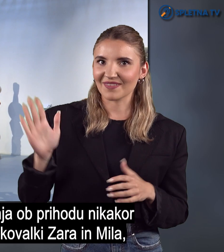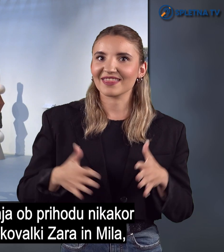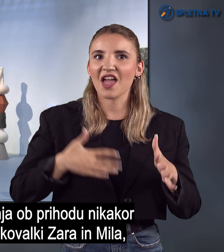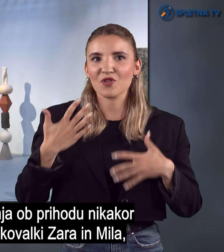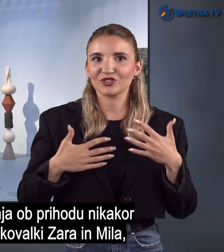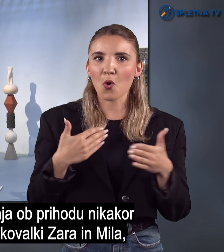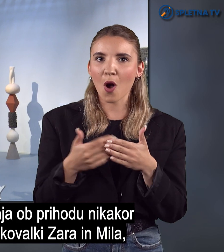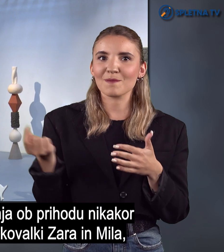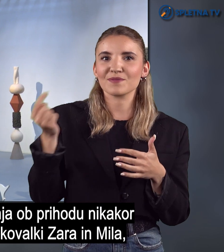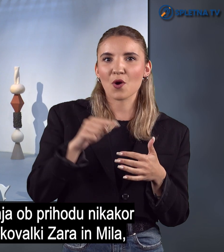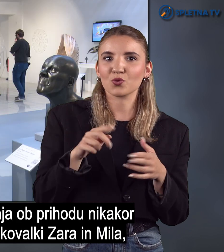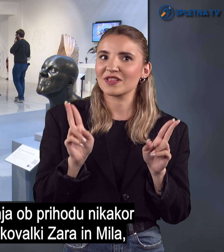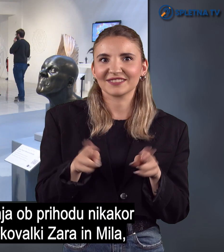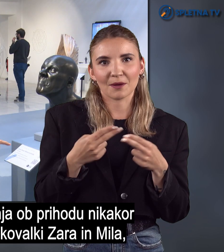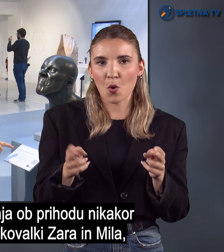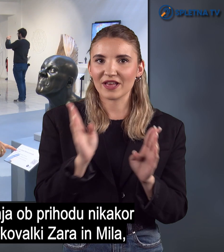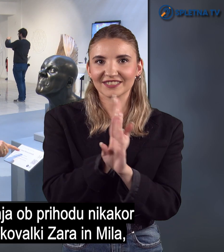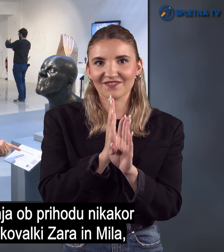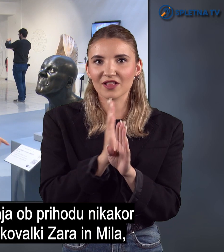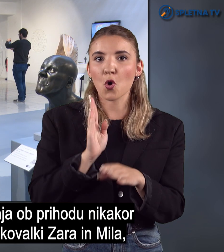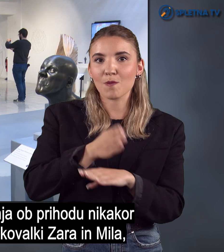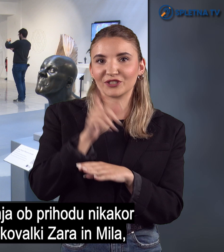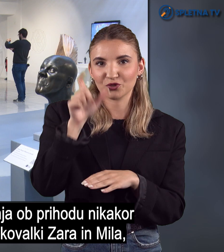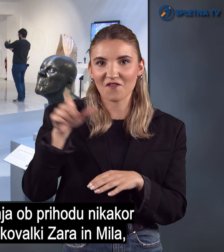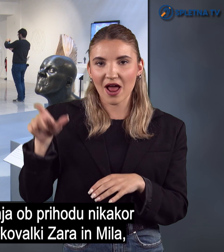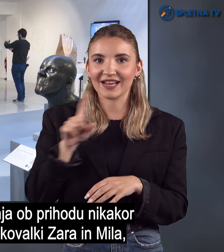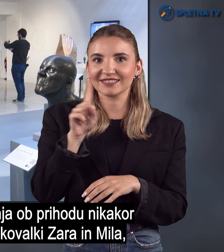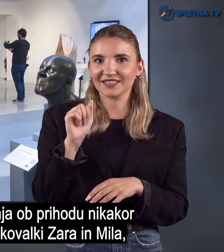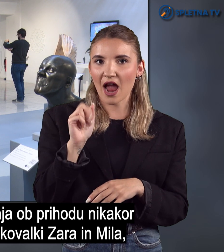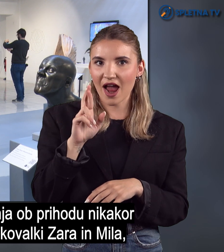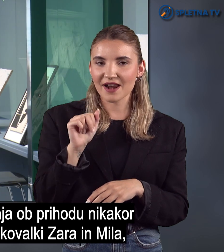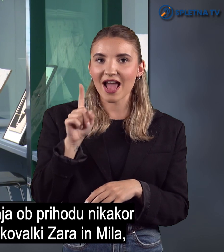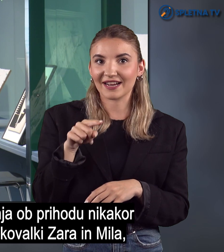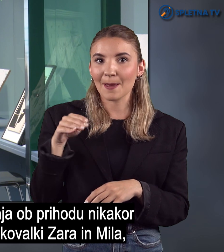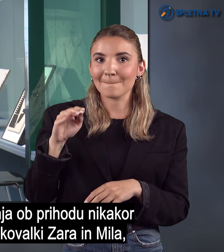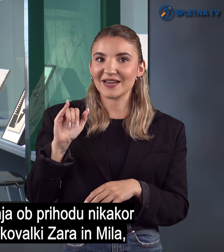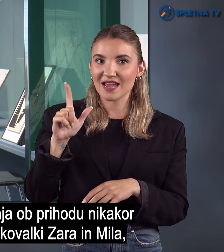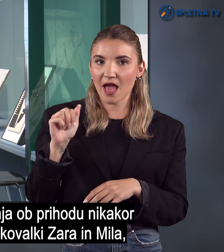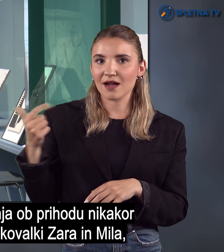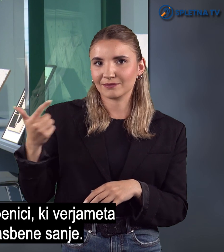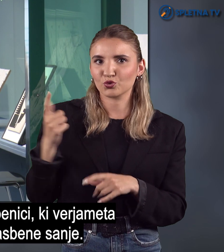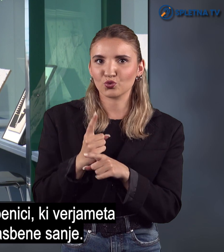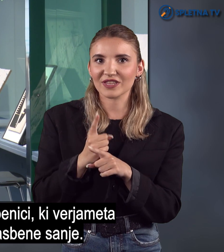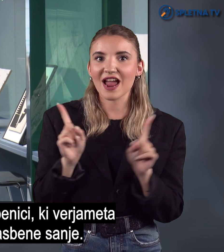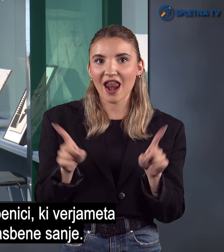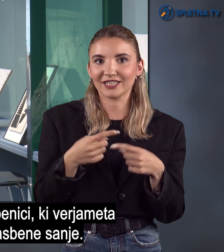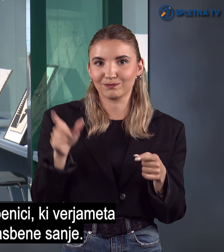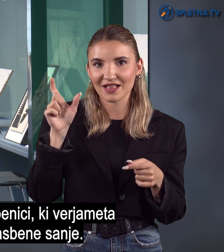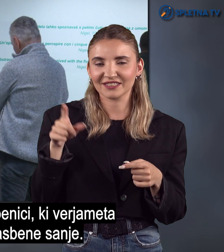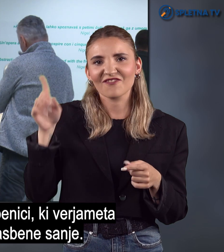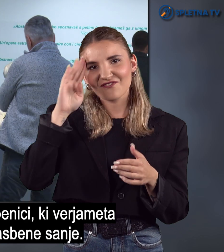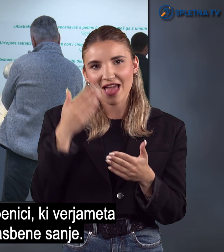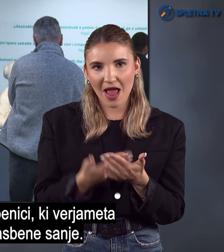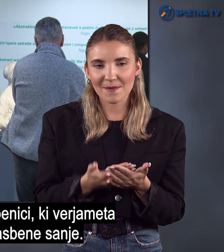Svojega navdušenja ob prihodu nikakor nista skrivali obiskovalki Zara in Mila, ki sta tudi glasbenici, ki verjameta v